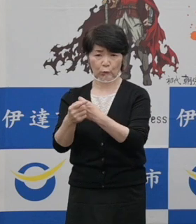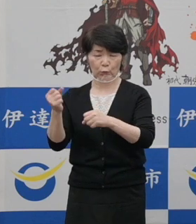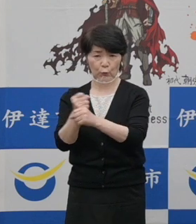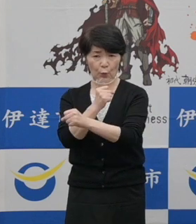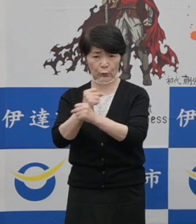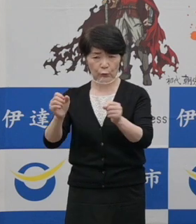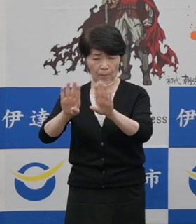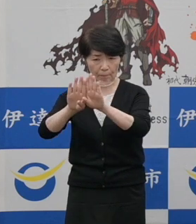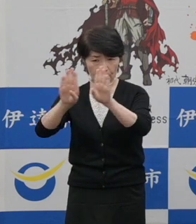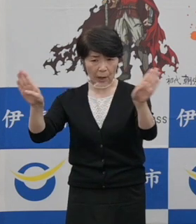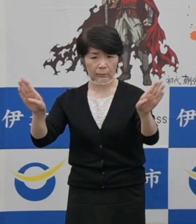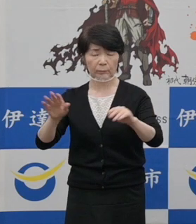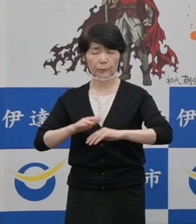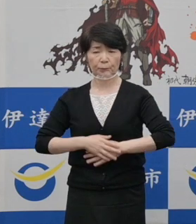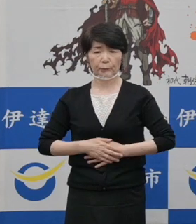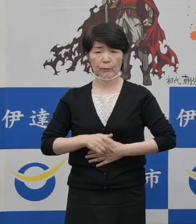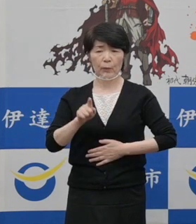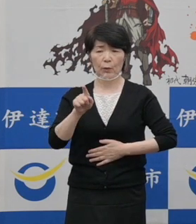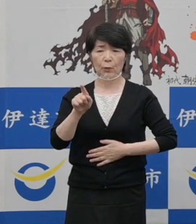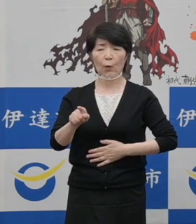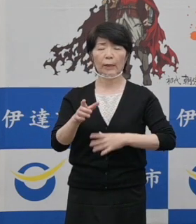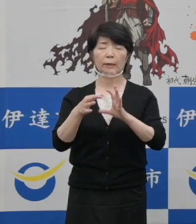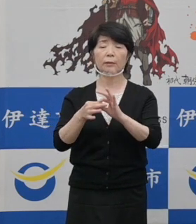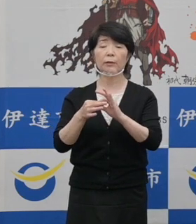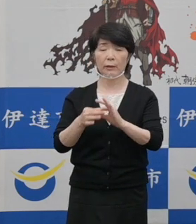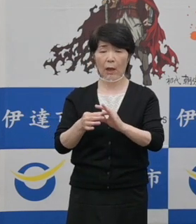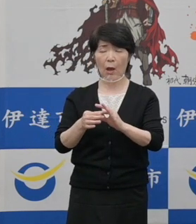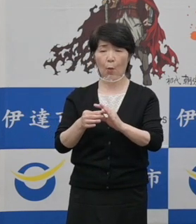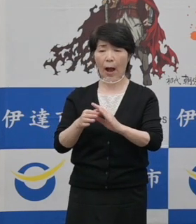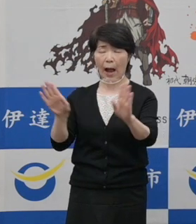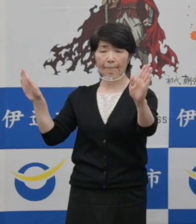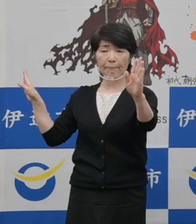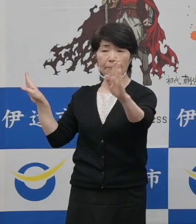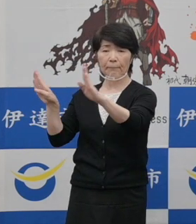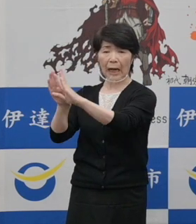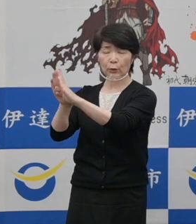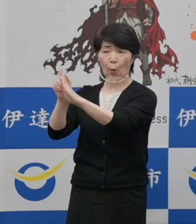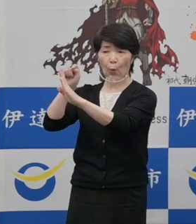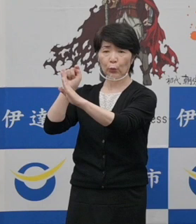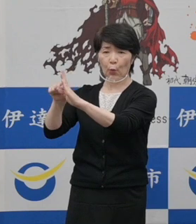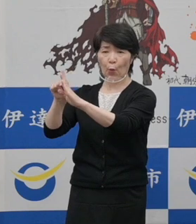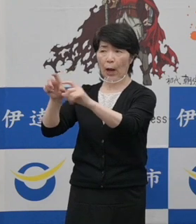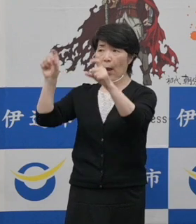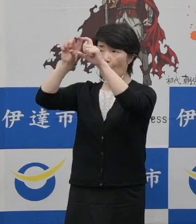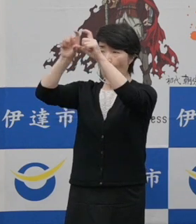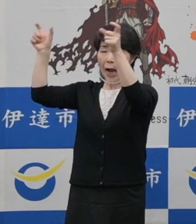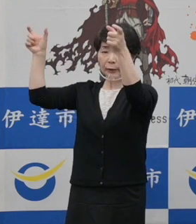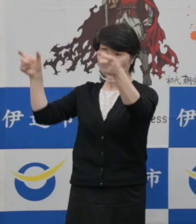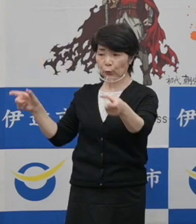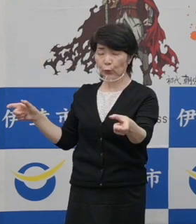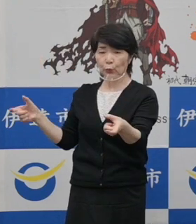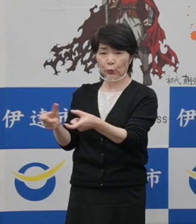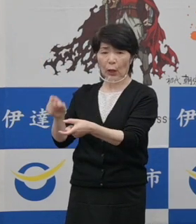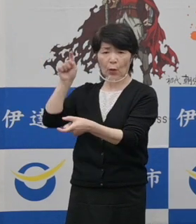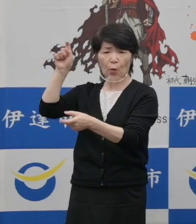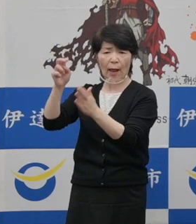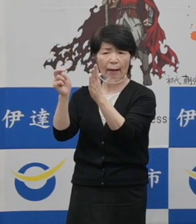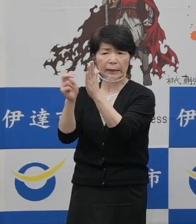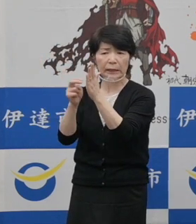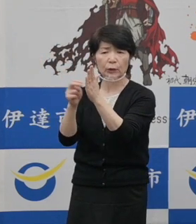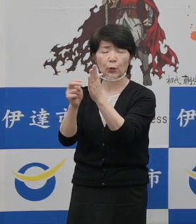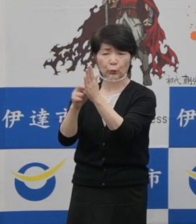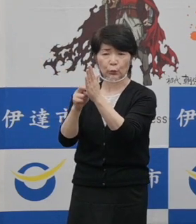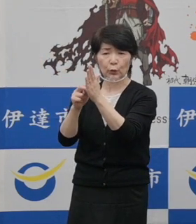。耐震化にあたりましては、窓のところに、枠付き金属ブレースというも